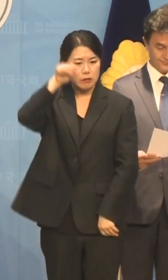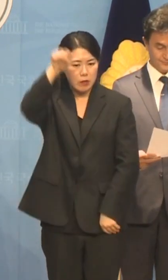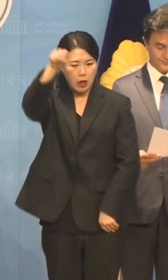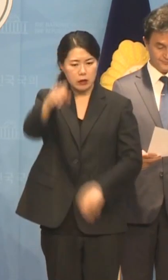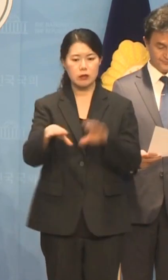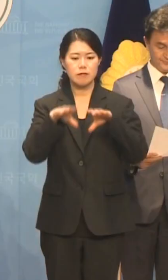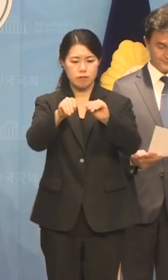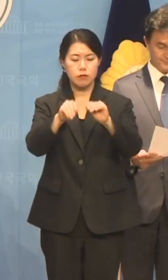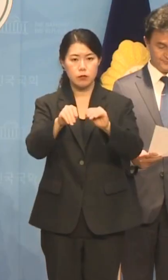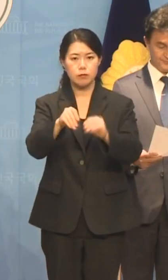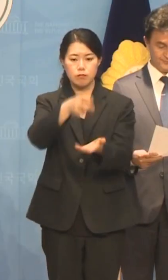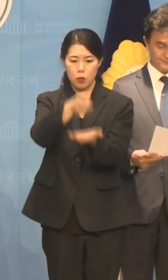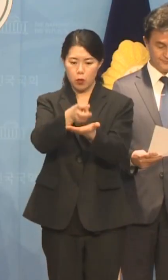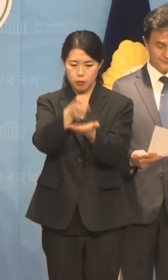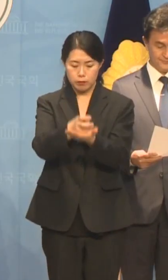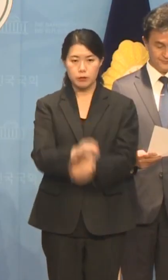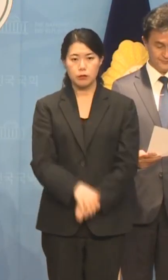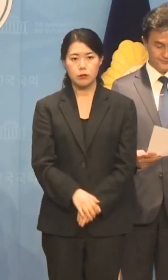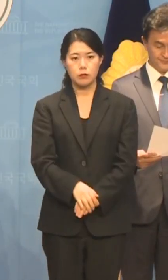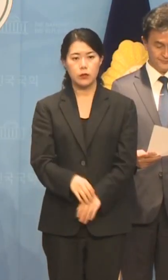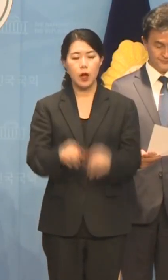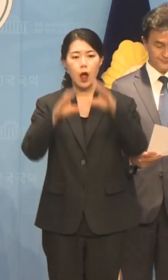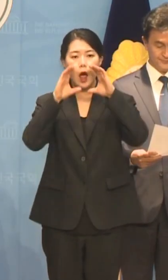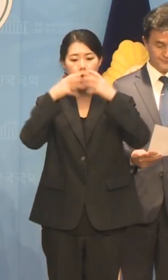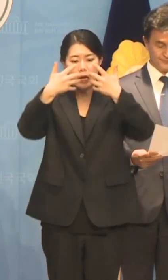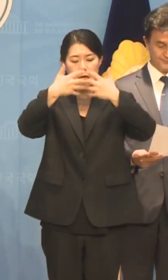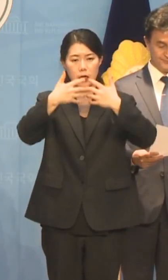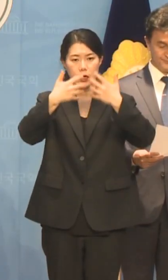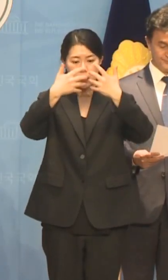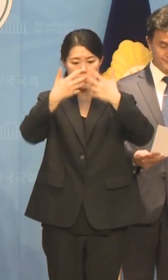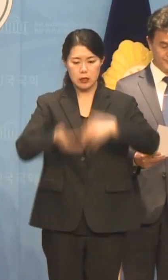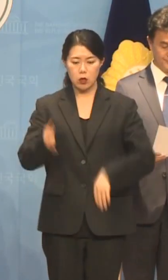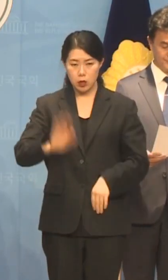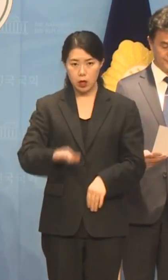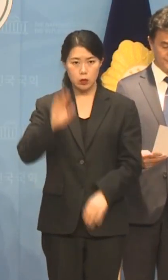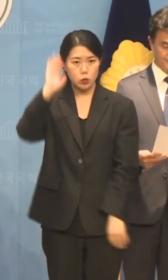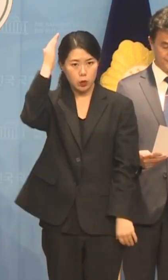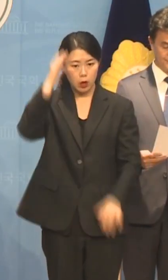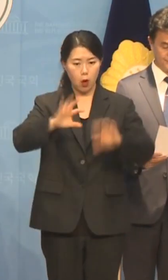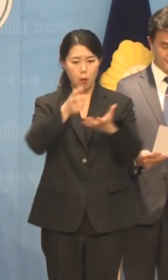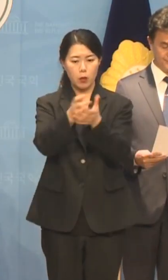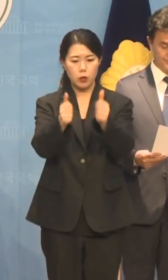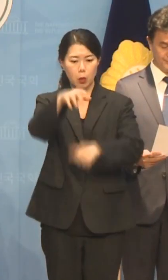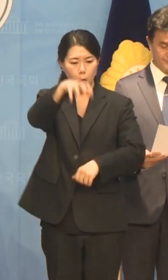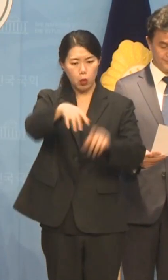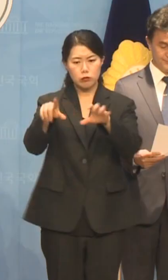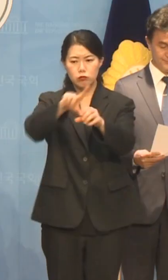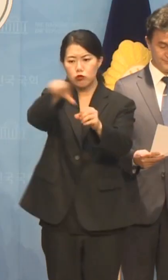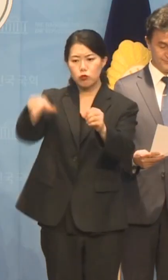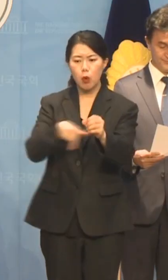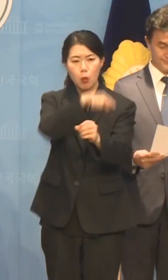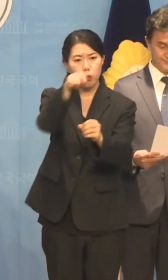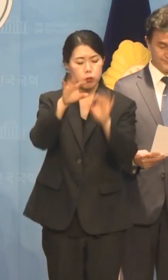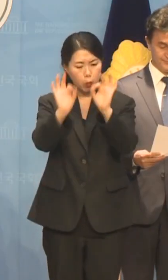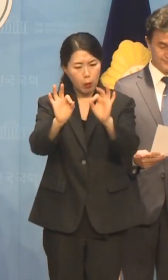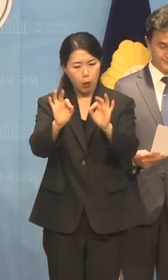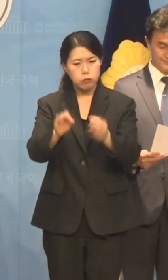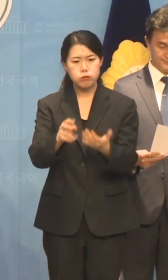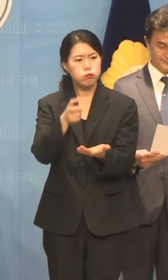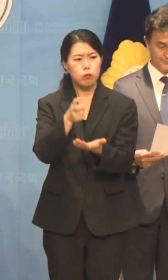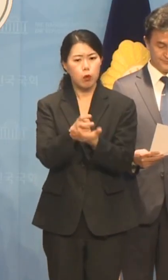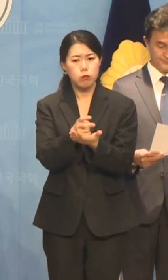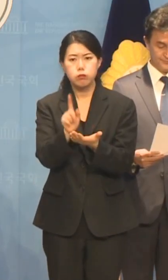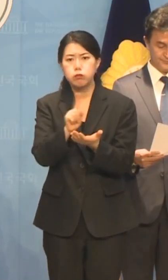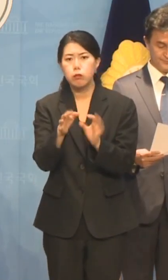있다. 스피커에서는 금지되어 있다. 그러나 최근 헌재 주변은 법이 무색할 정도로